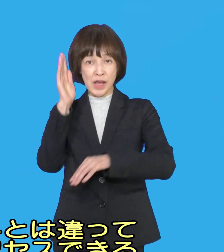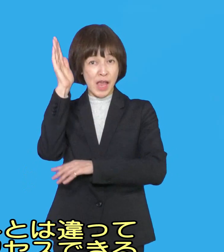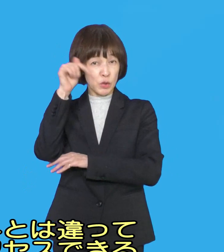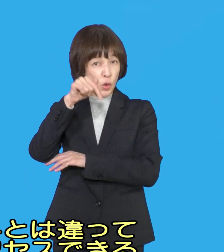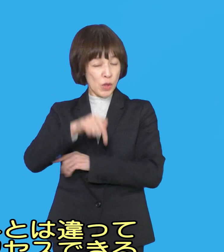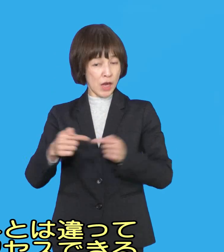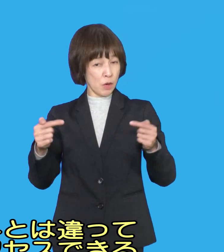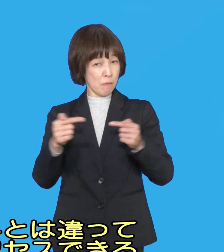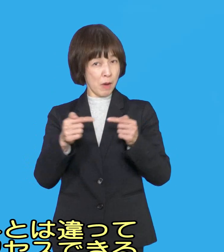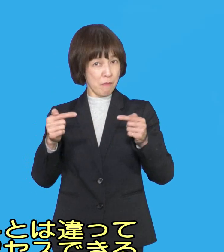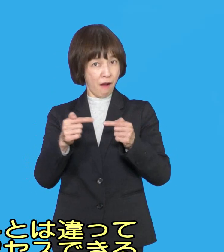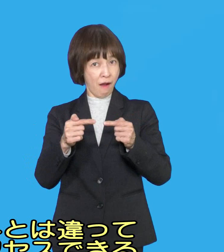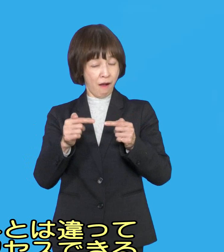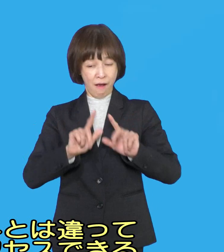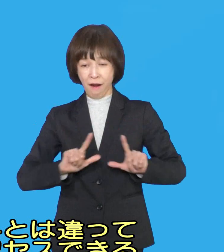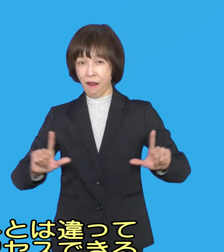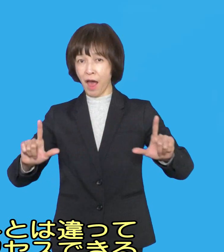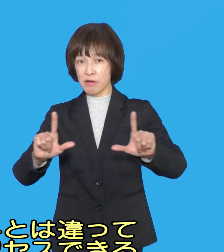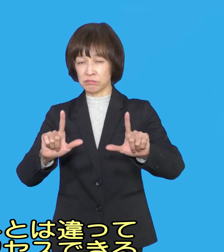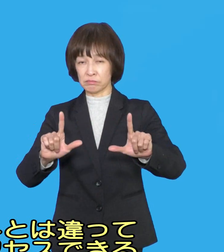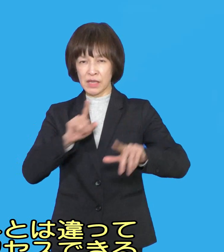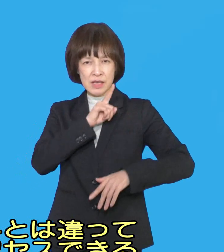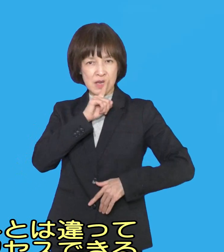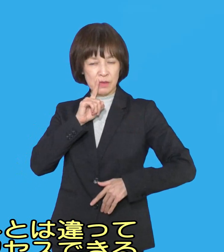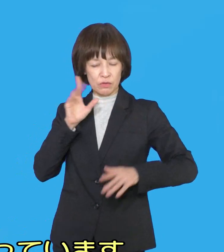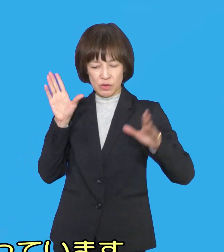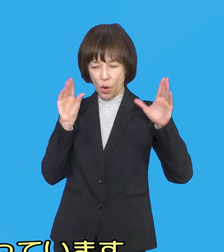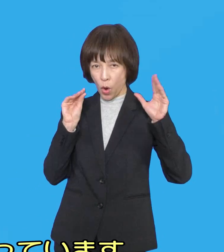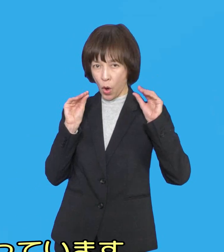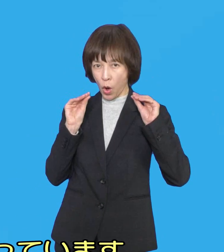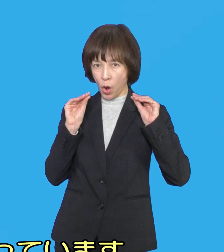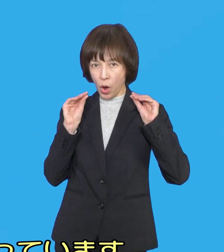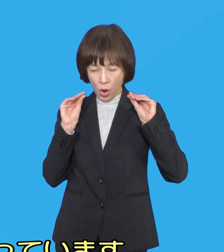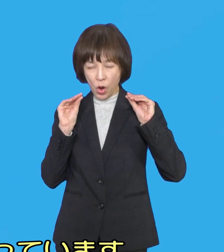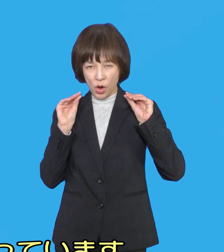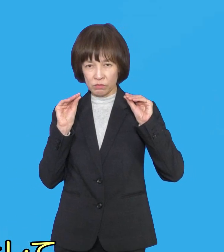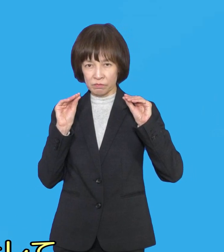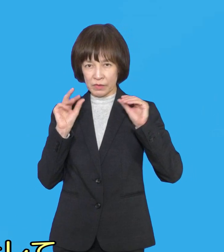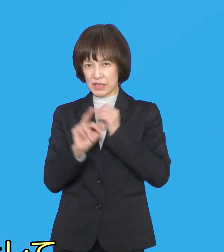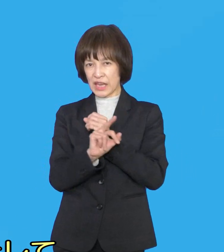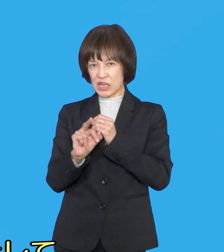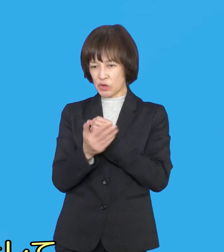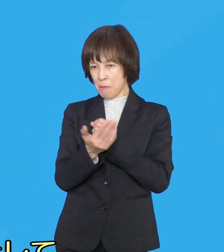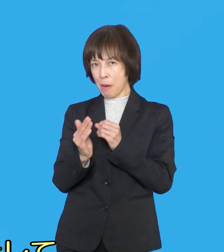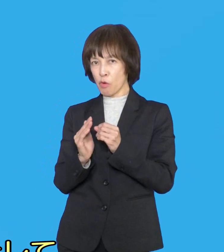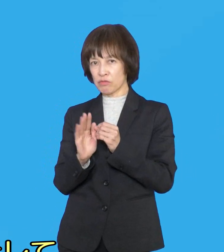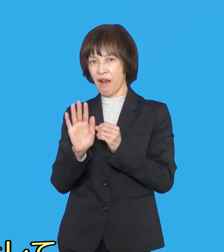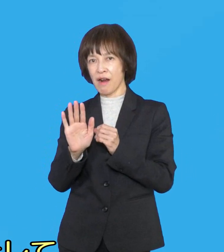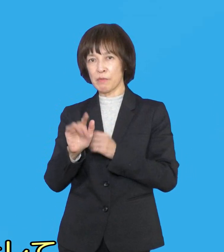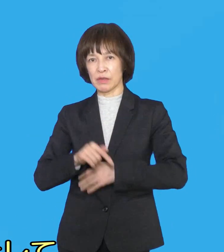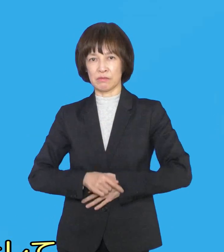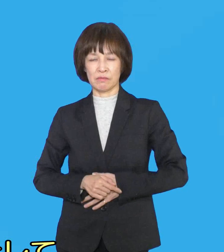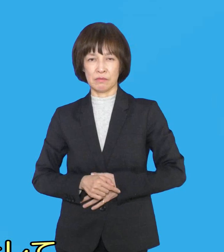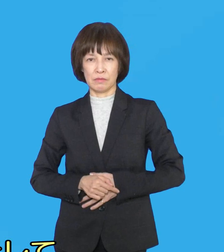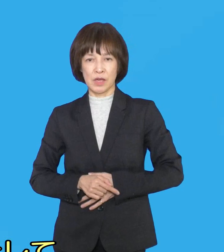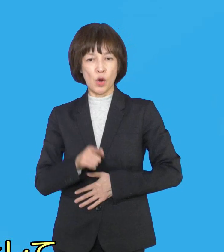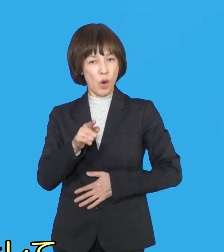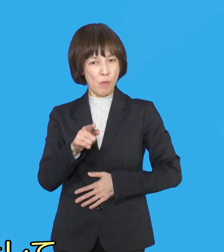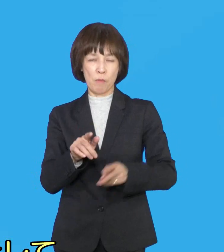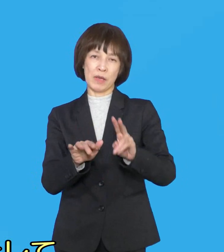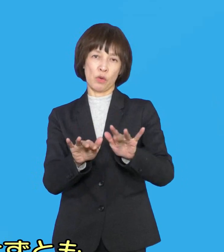ットとは違って、庁内の機密情報にアクセスできるセキュリティがかかっています。その端末もこちらに用意を